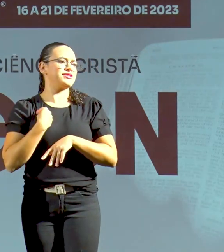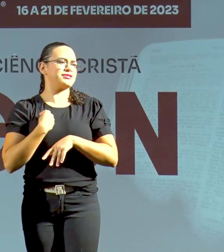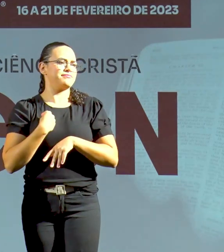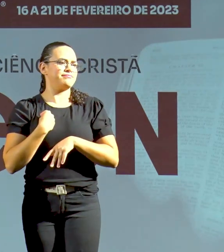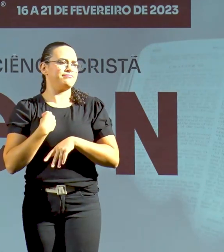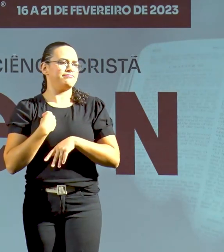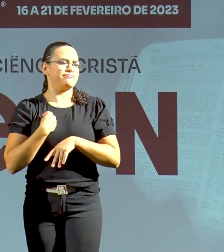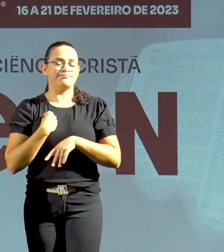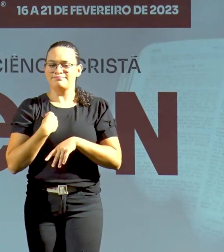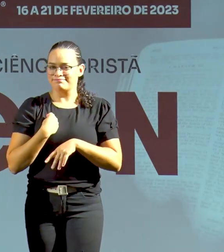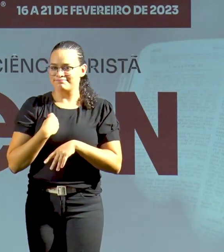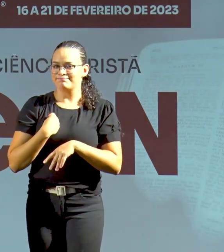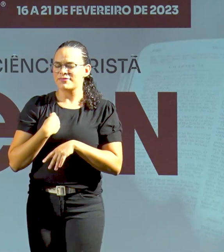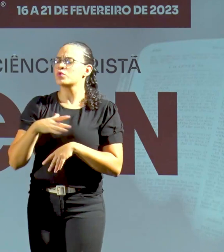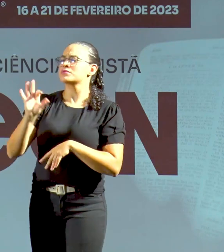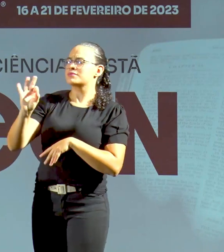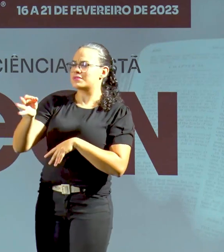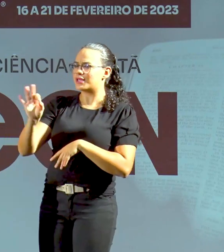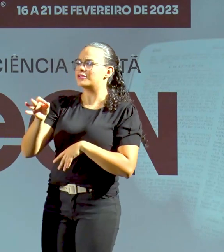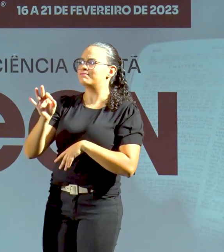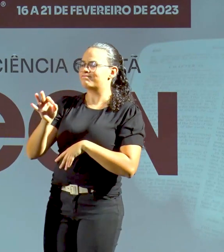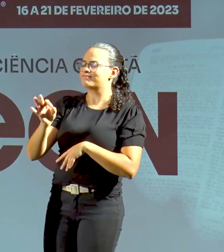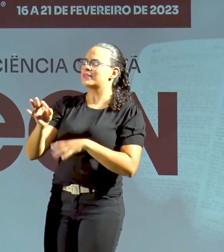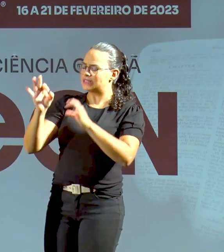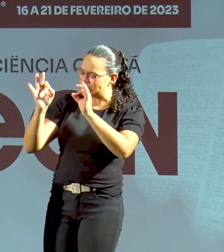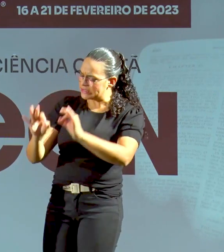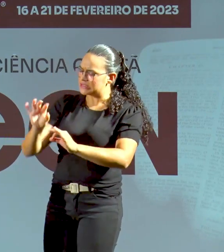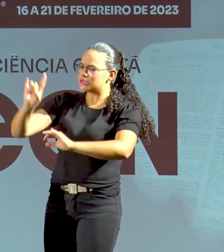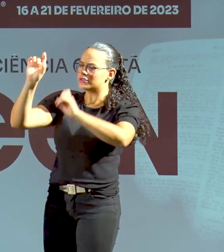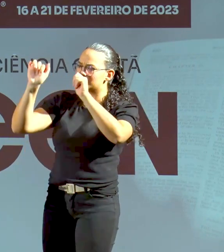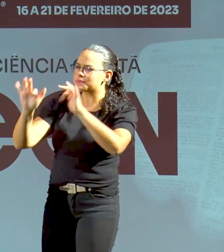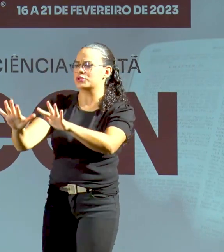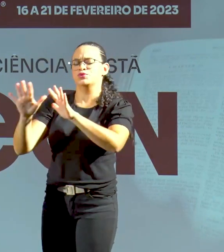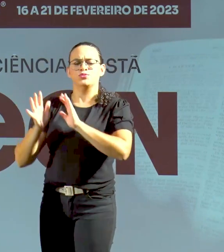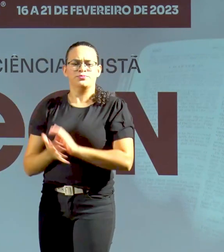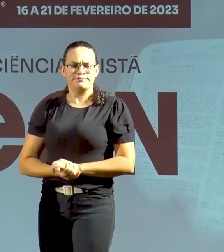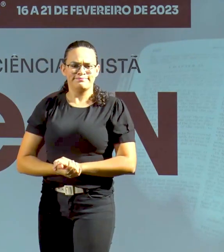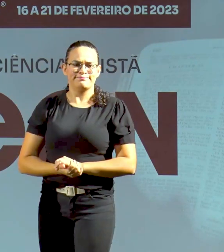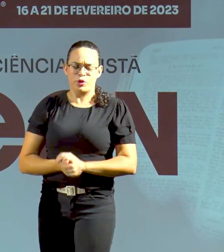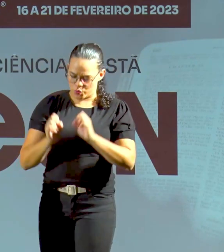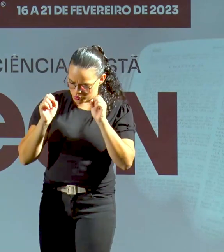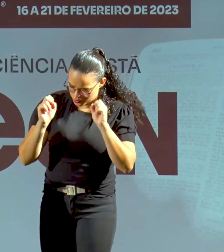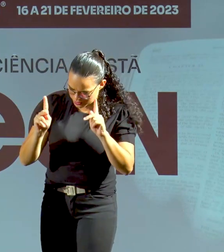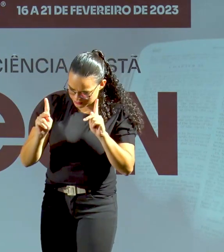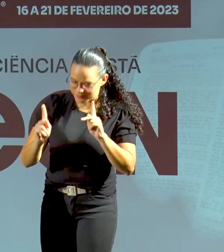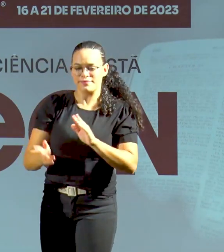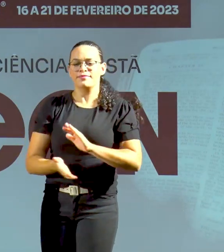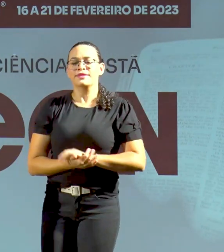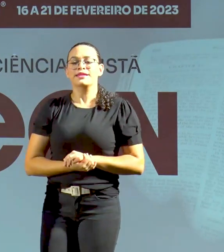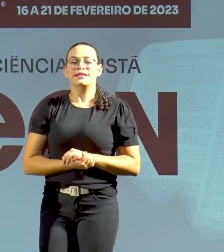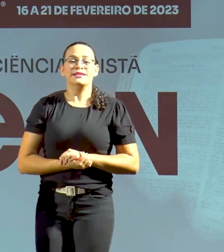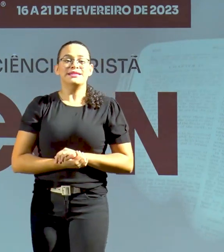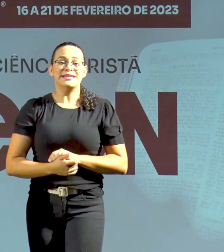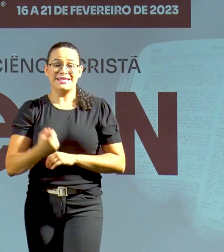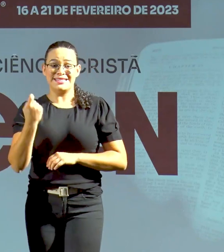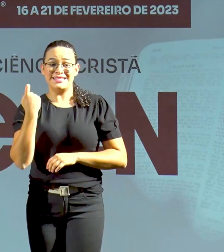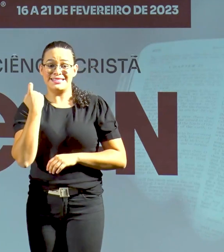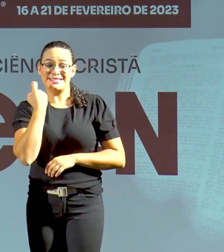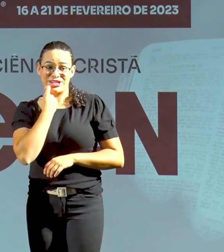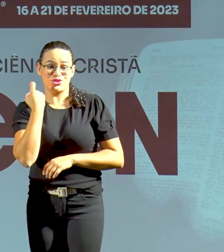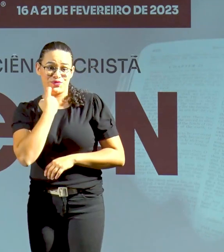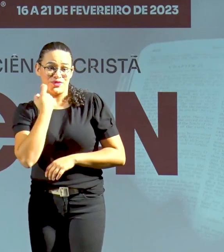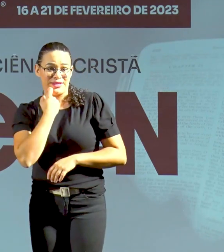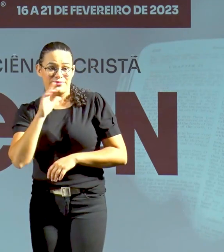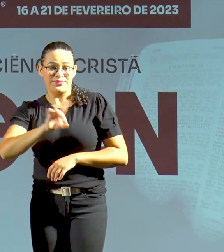falo mano É isso mesmo cara é isso mesmo Deus vai te abençoar beleza sexta-feira o nosso encontro